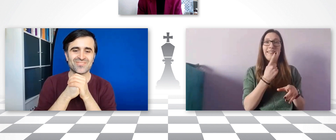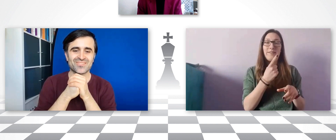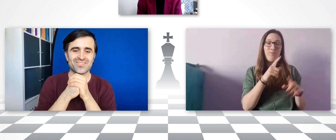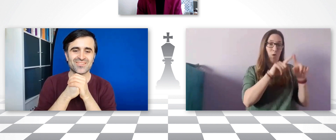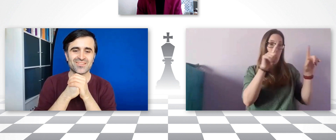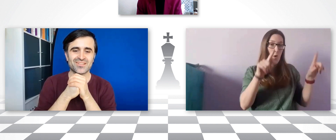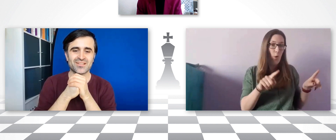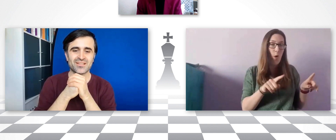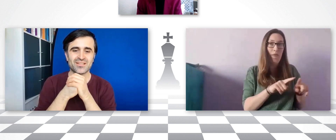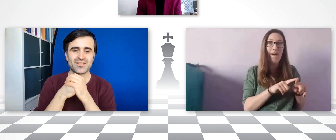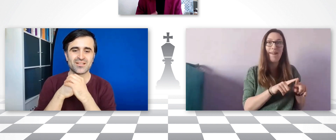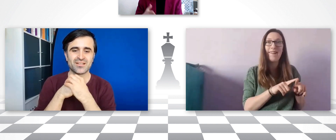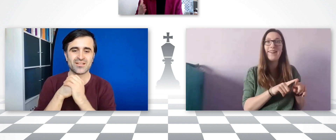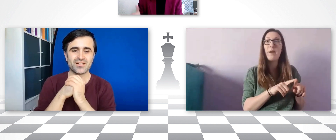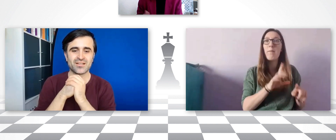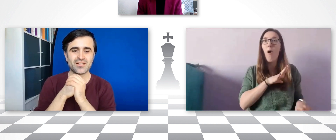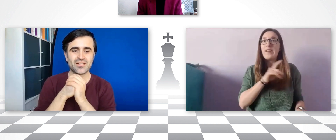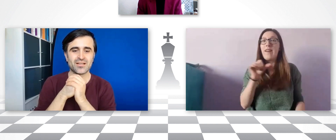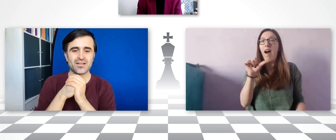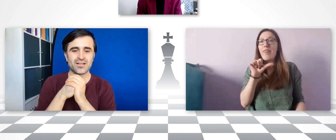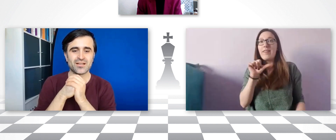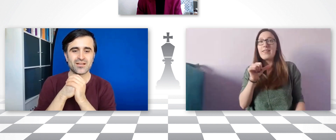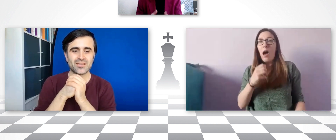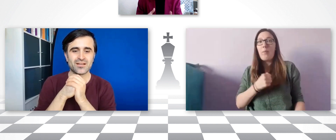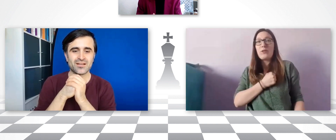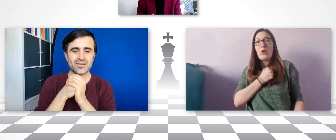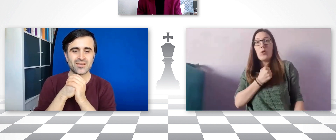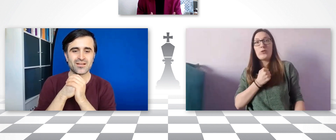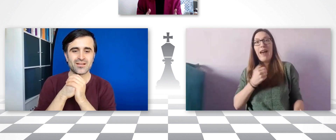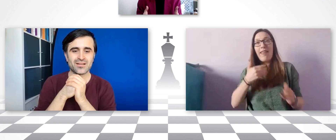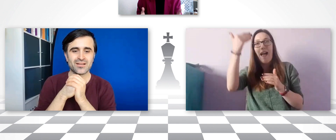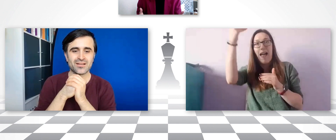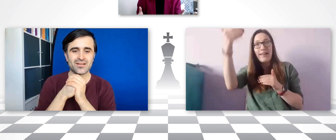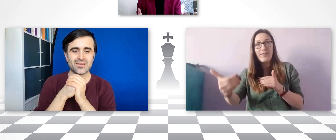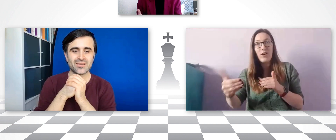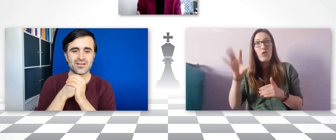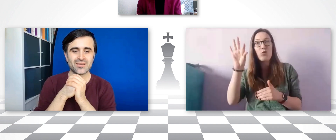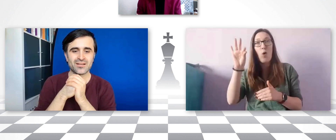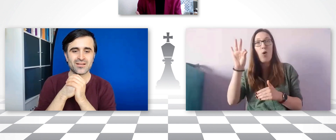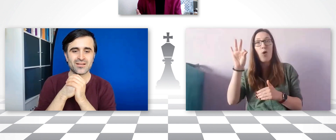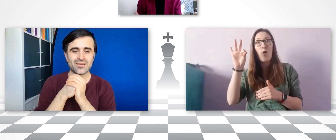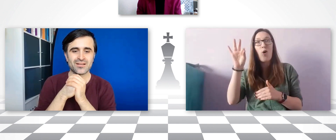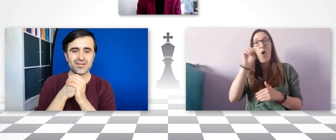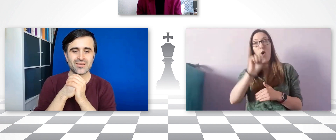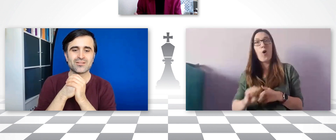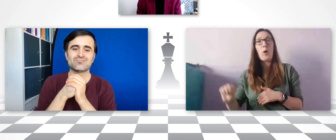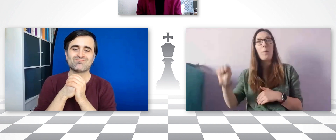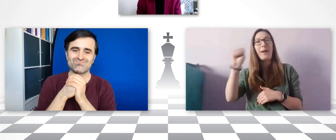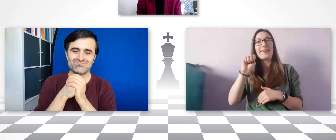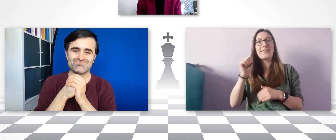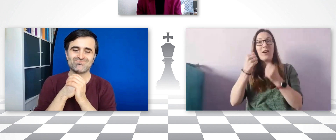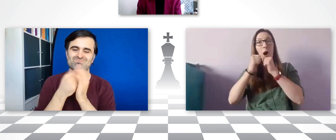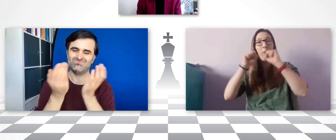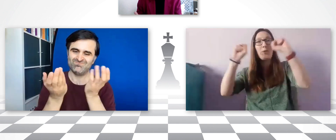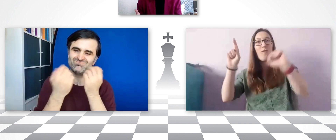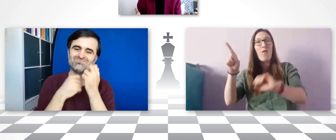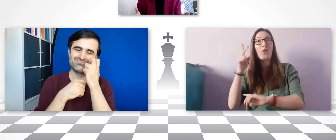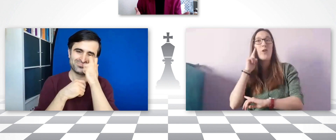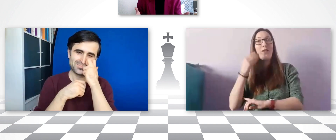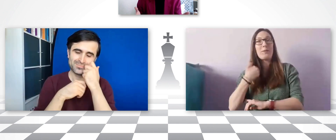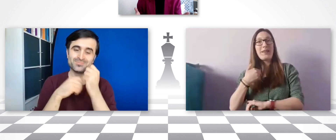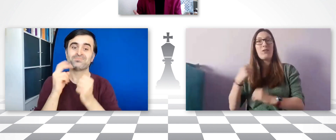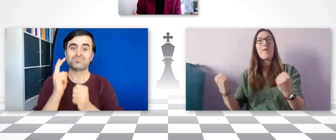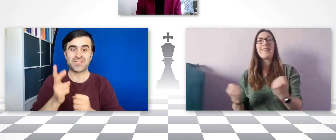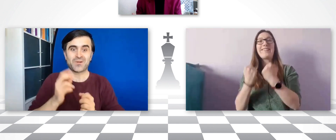heel ambitieus doen. Aan het einde van het jaar gaat TOCH het Europees kampioenschap voor doven organiseren. Dat is